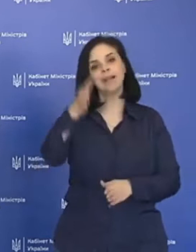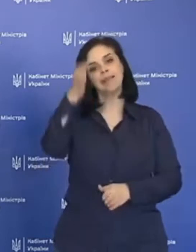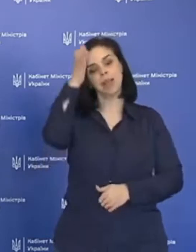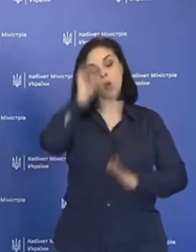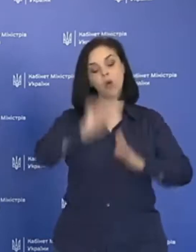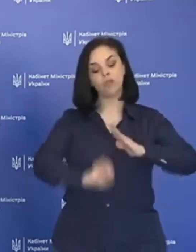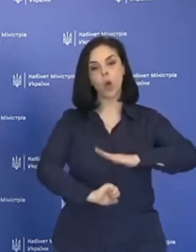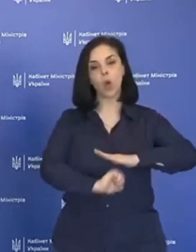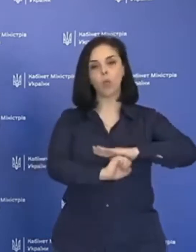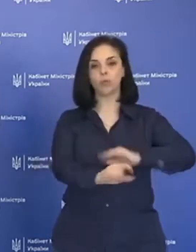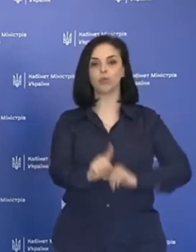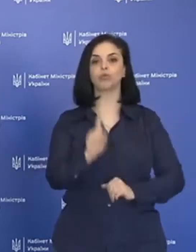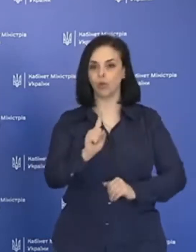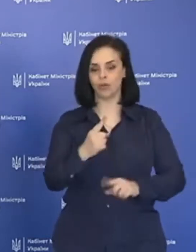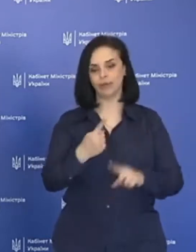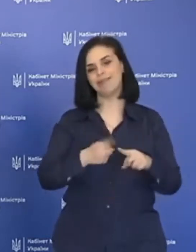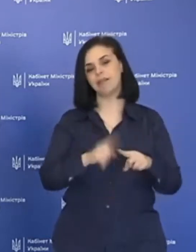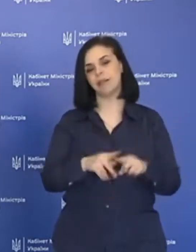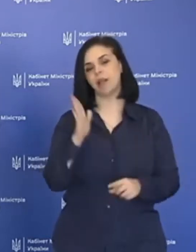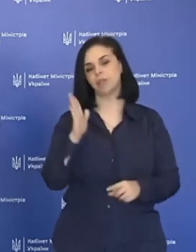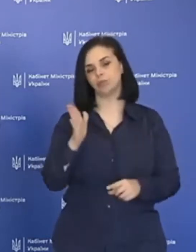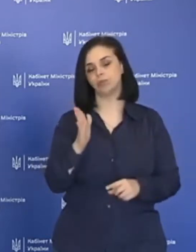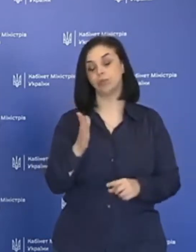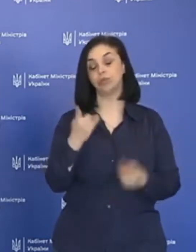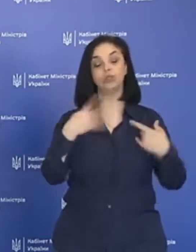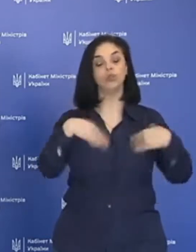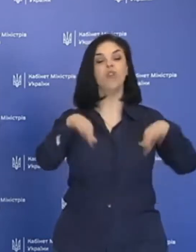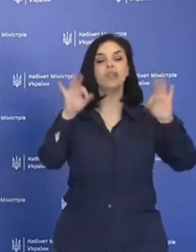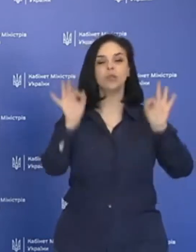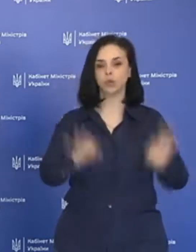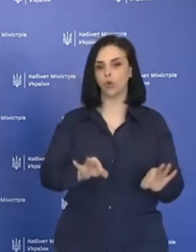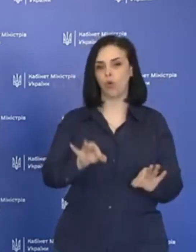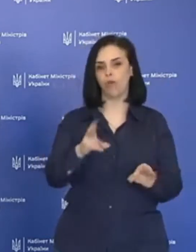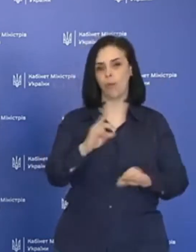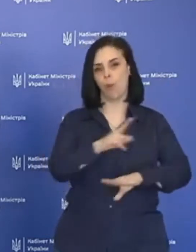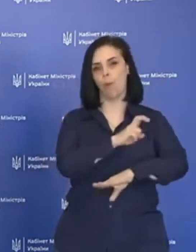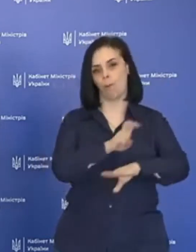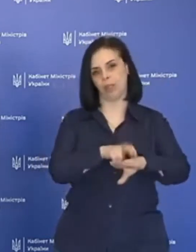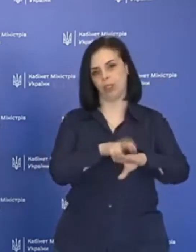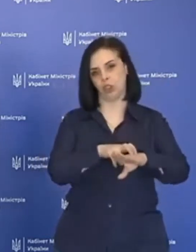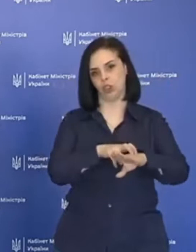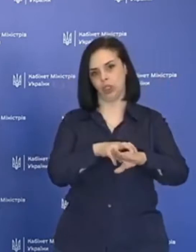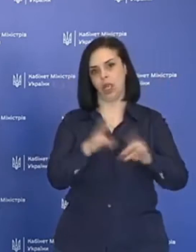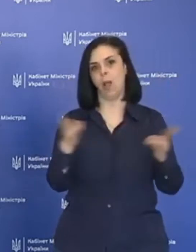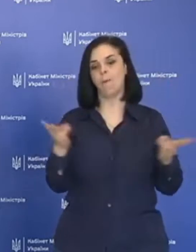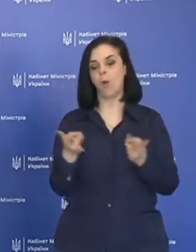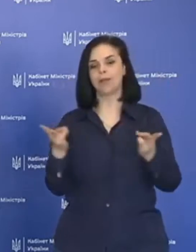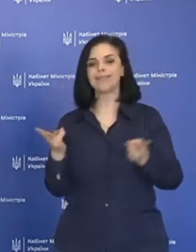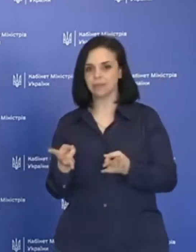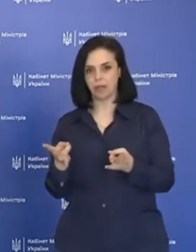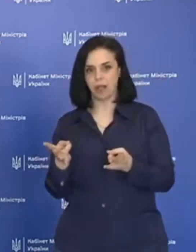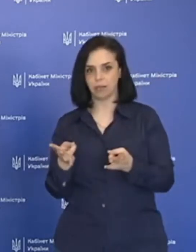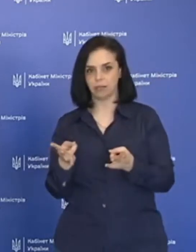науково обґрунтовано і яке буде 100% по медичних показниках